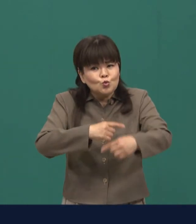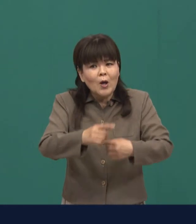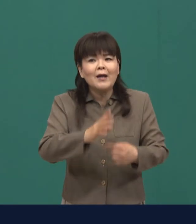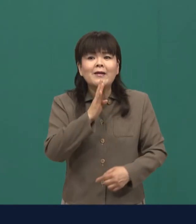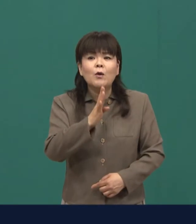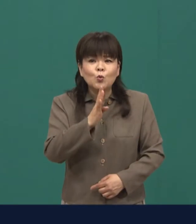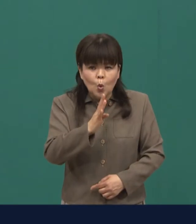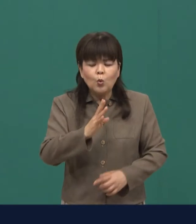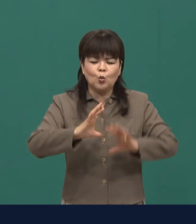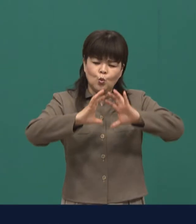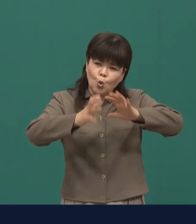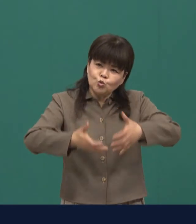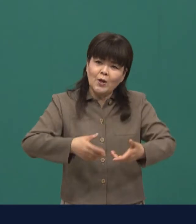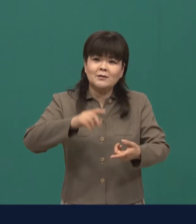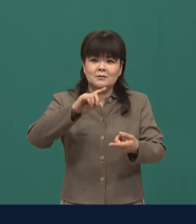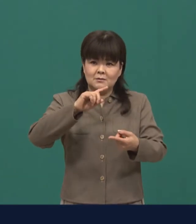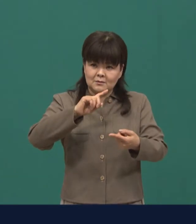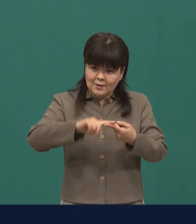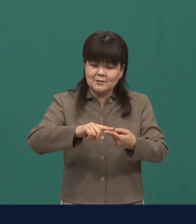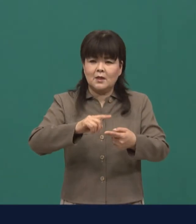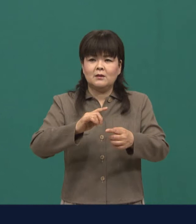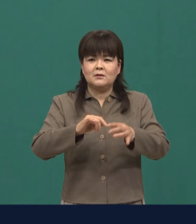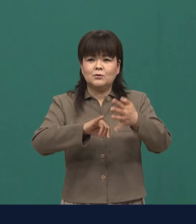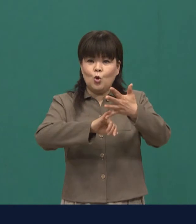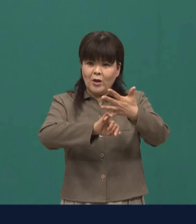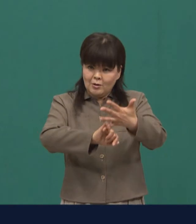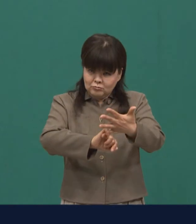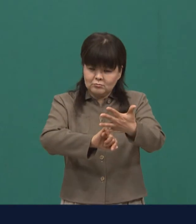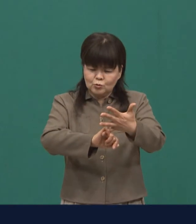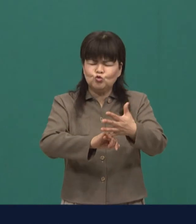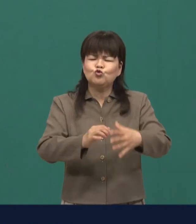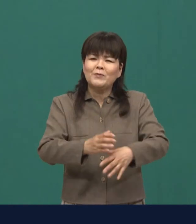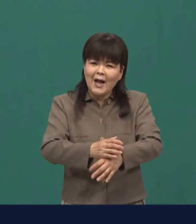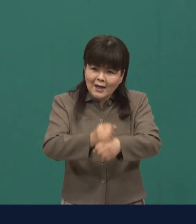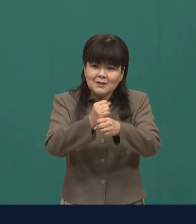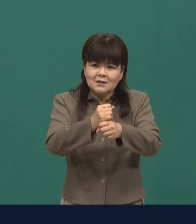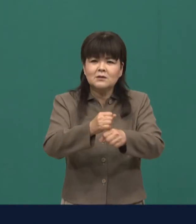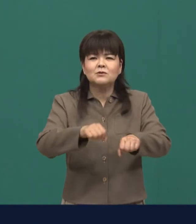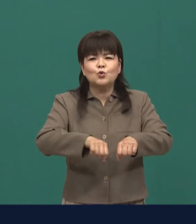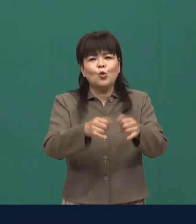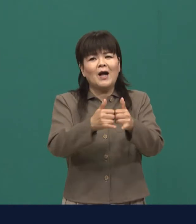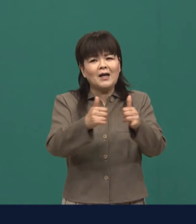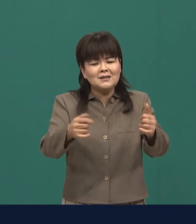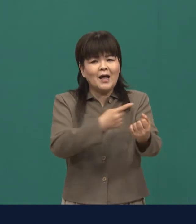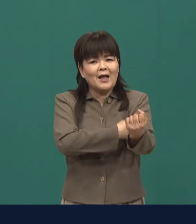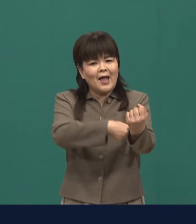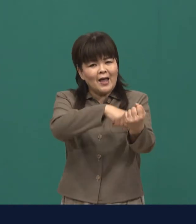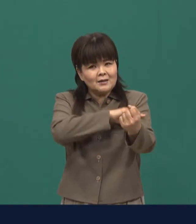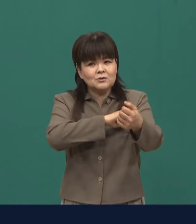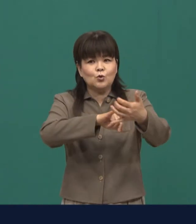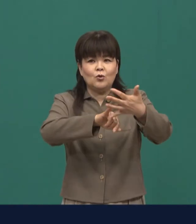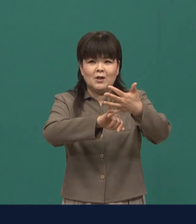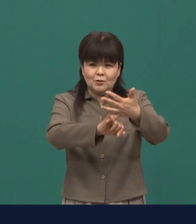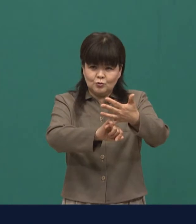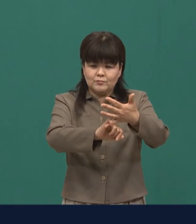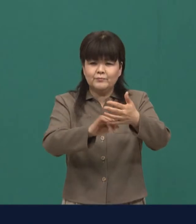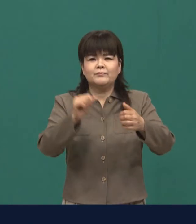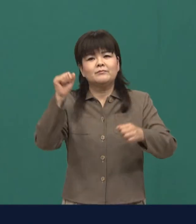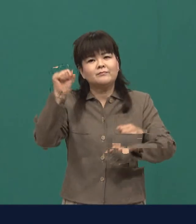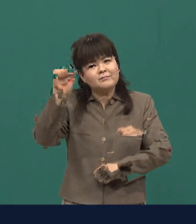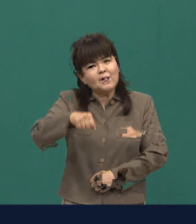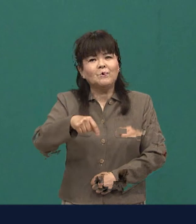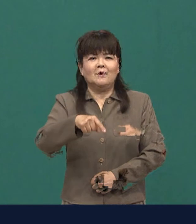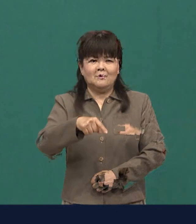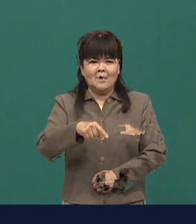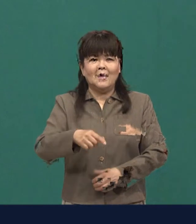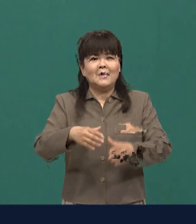手話言語は国際的な条約、つまり障害者権利条約で認められ、日本では